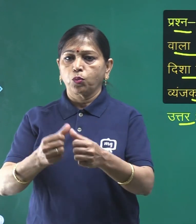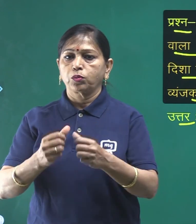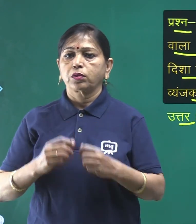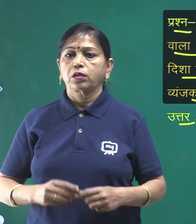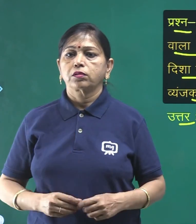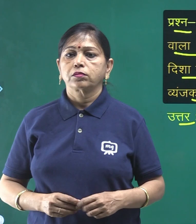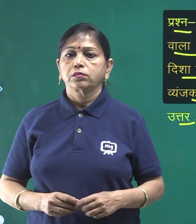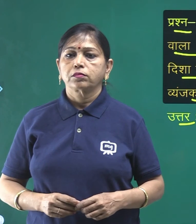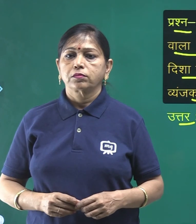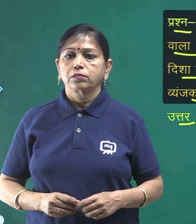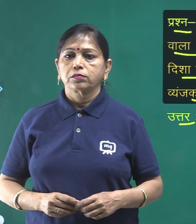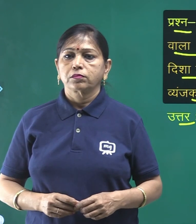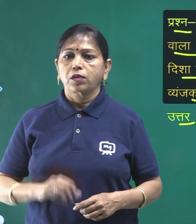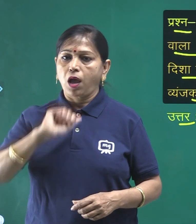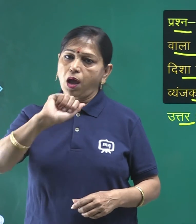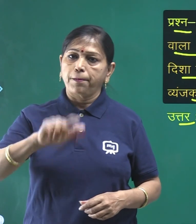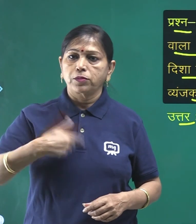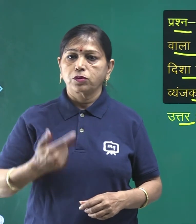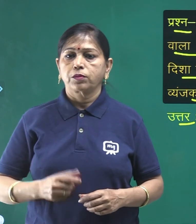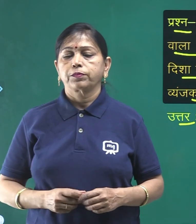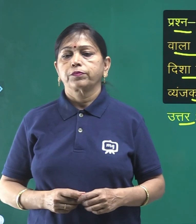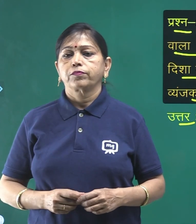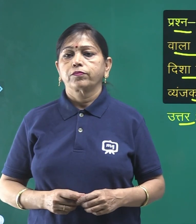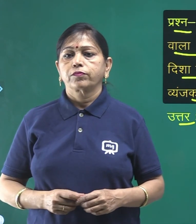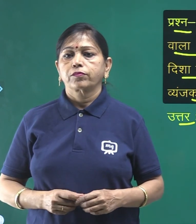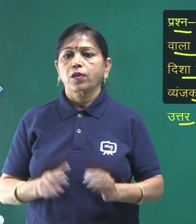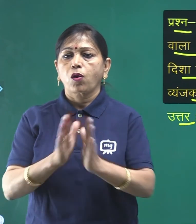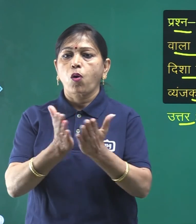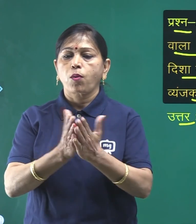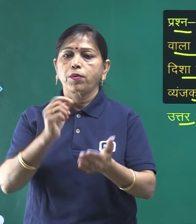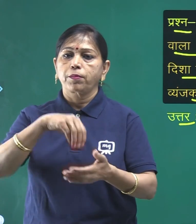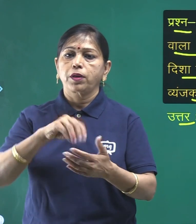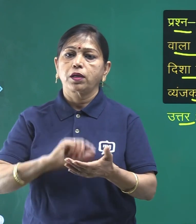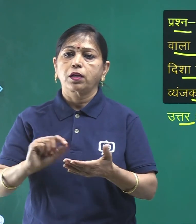उत्तर आप स्वयं नोटबुक में लिखेंगे।